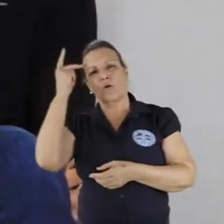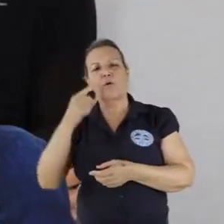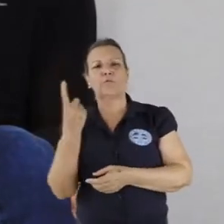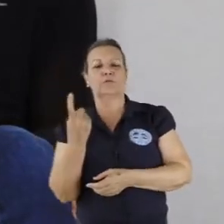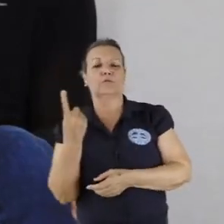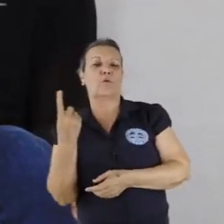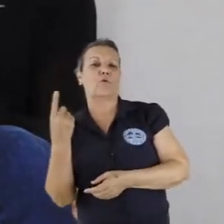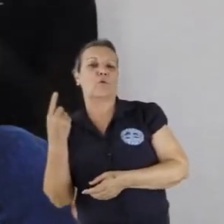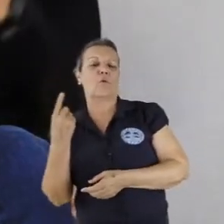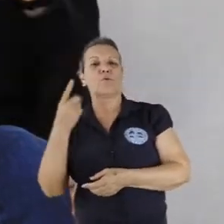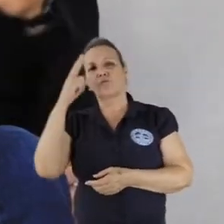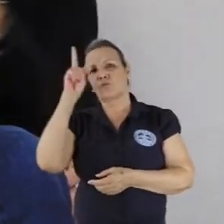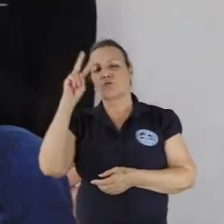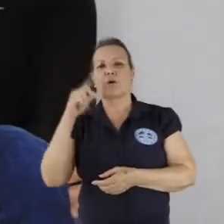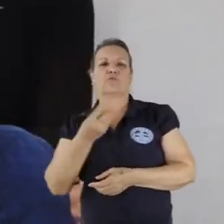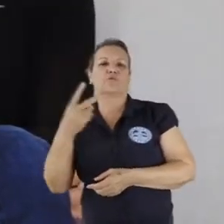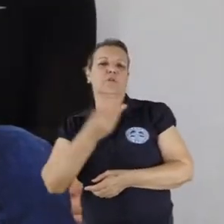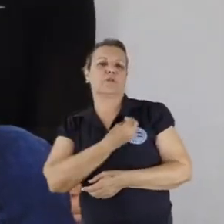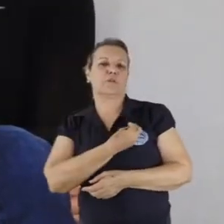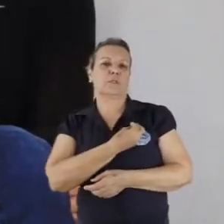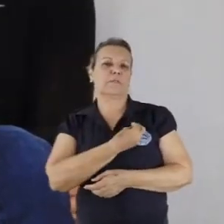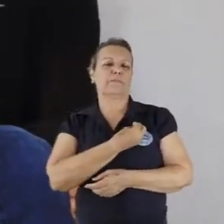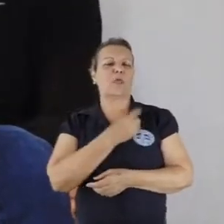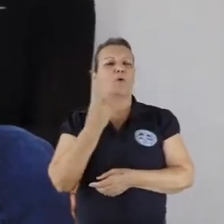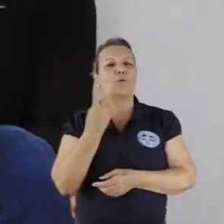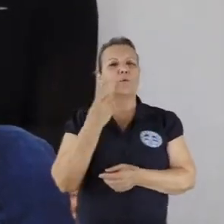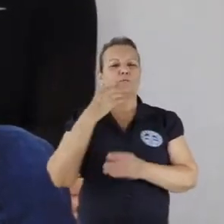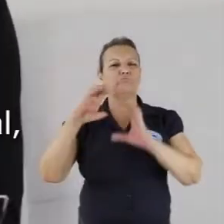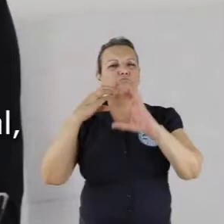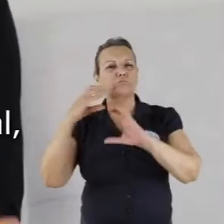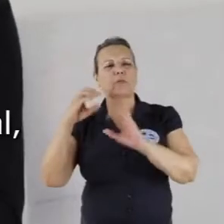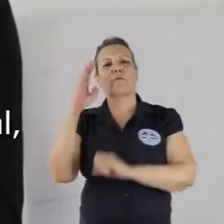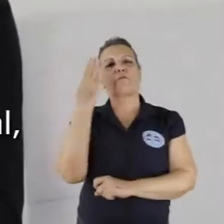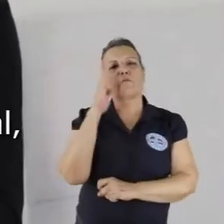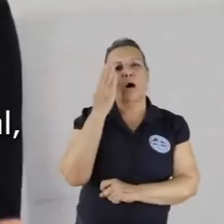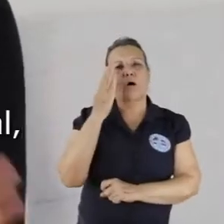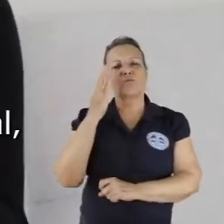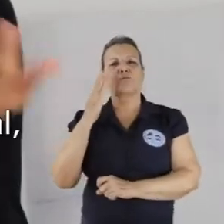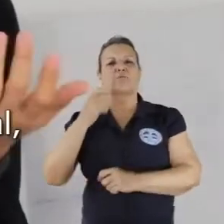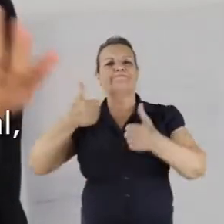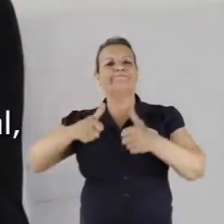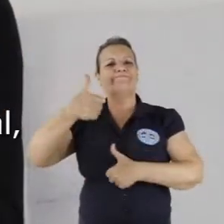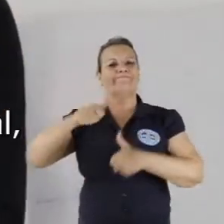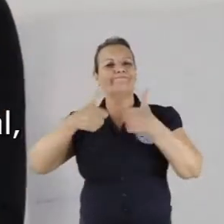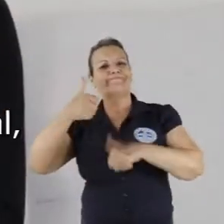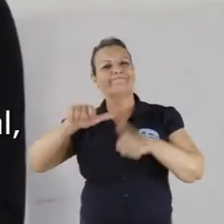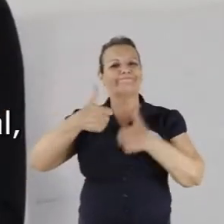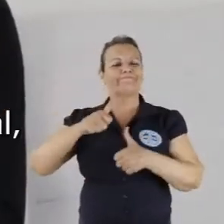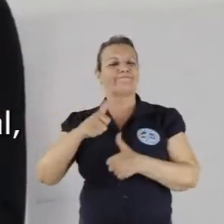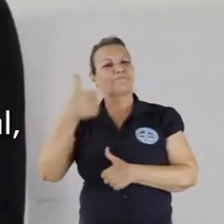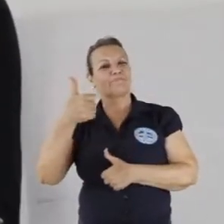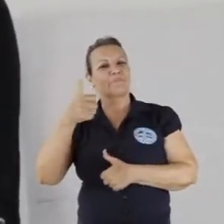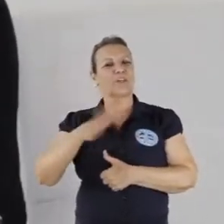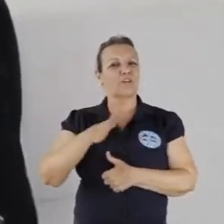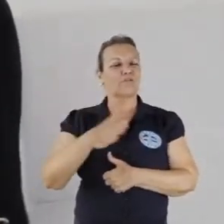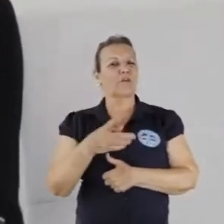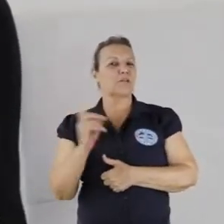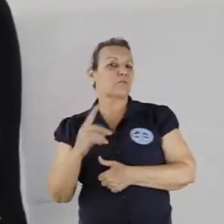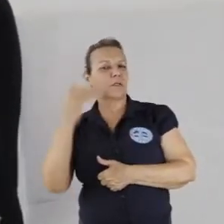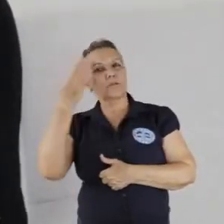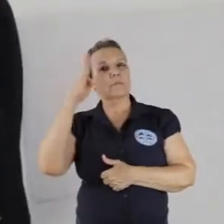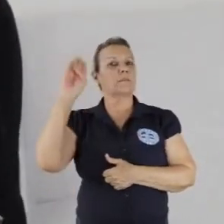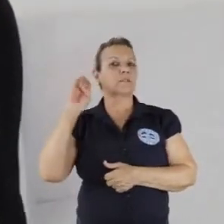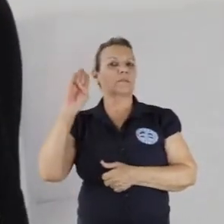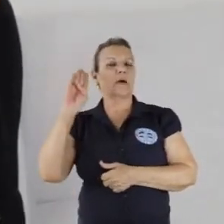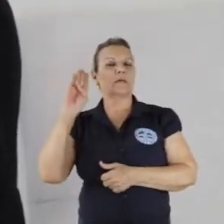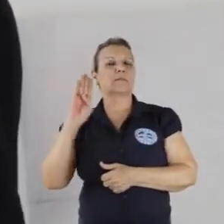tem colocado os indivíduos como os únicos protagonistas de sua própria vida. Um discurso de positividade artificial que talvez seja